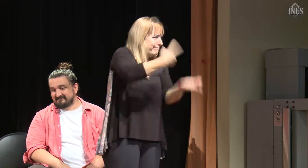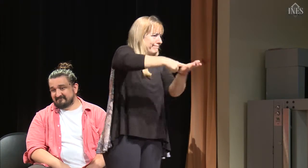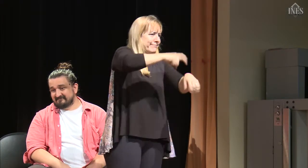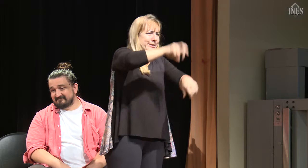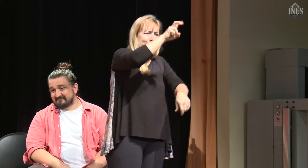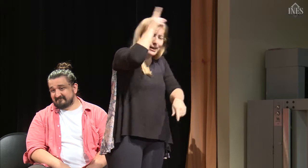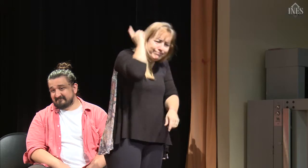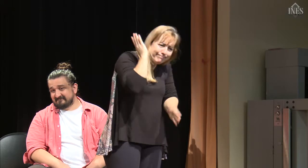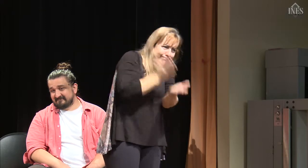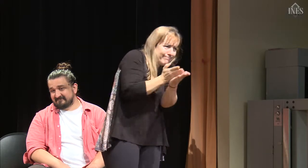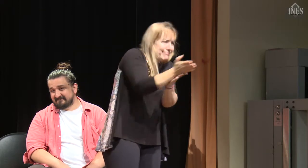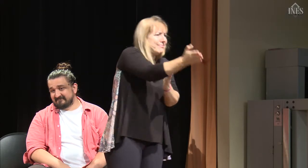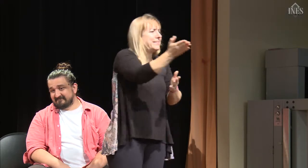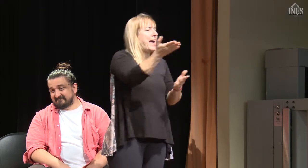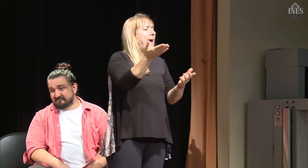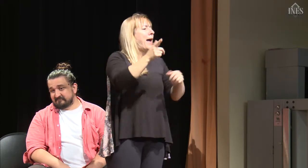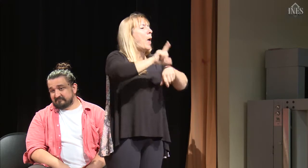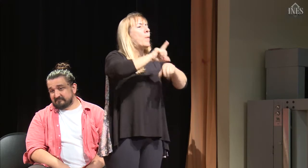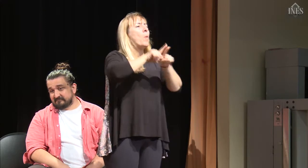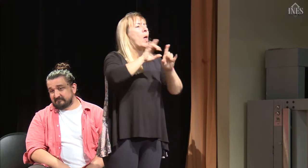Aí, 5 horas, tinha que voltar para casa, mas